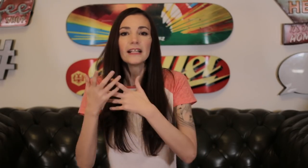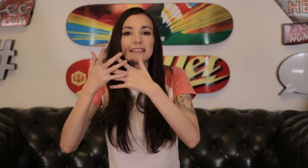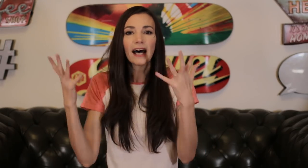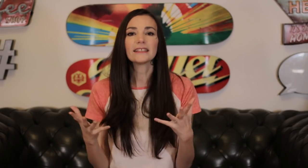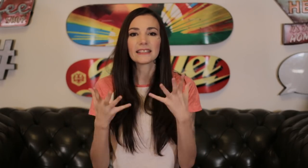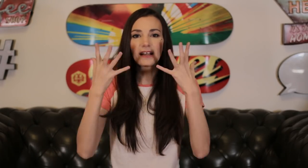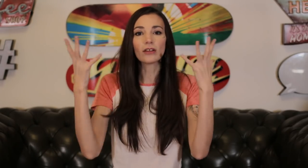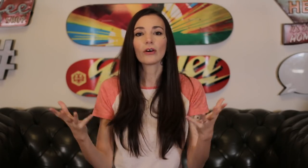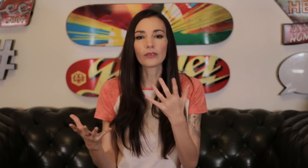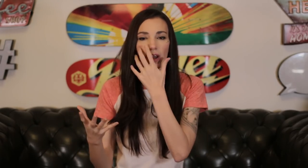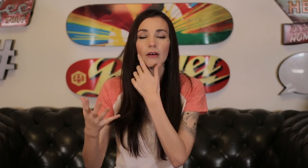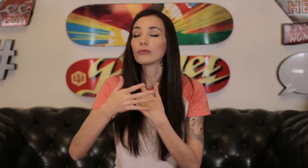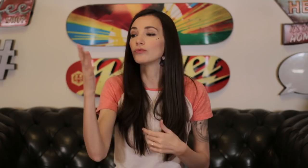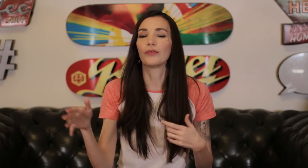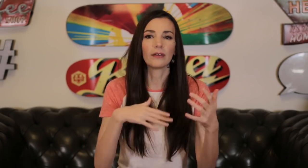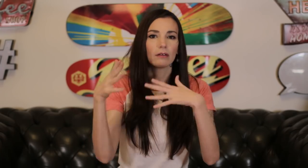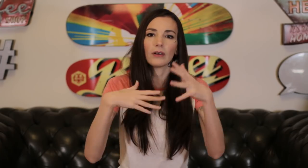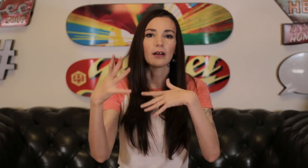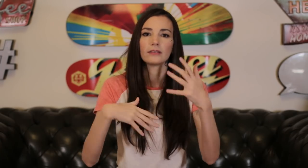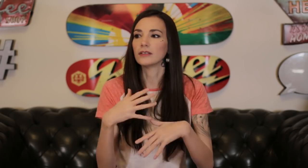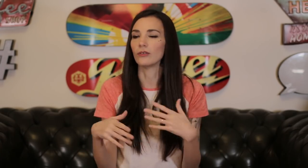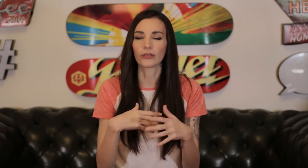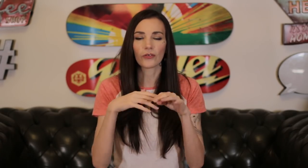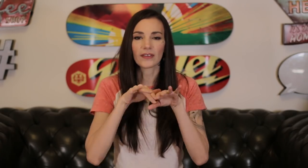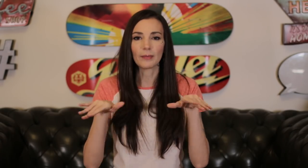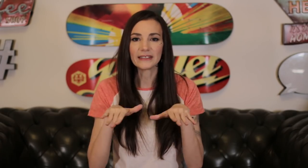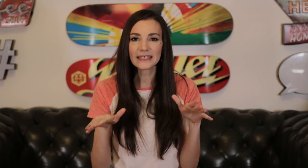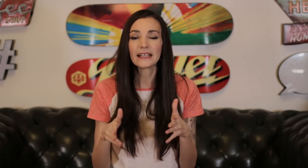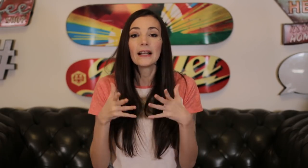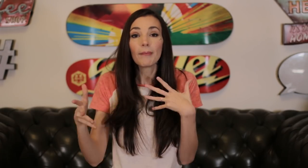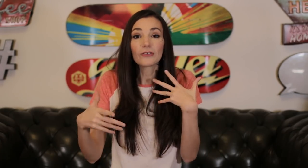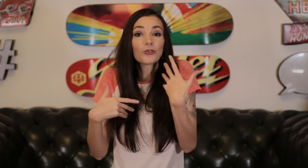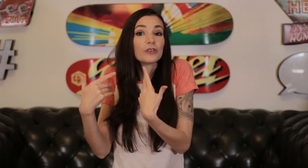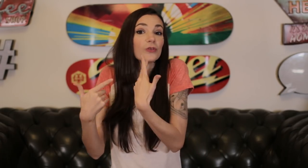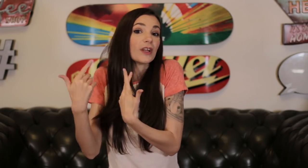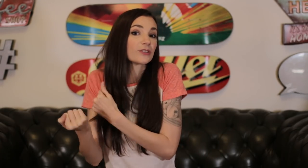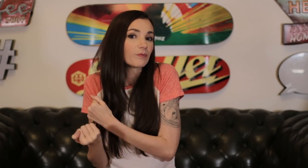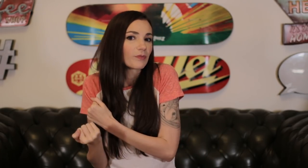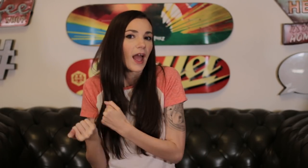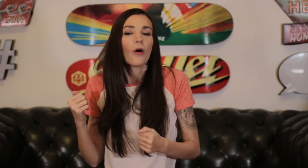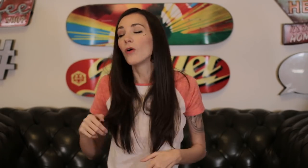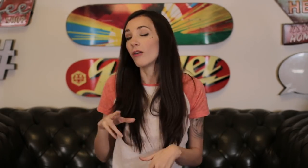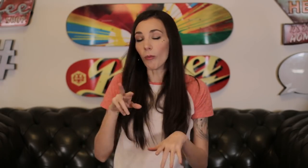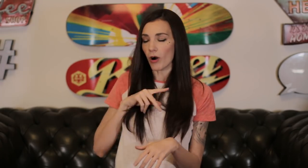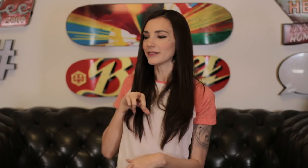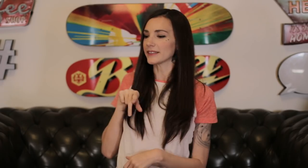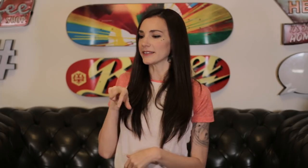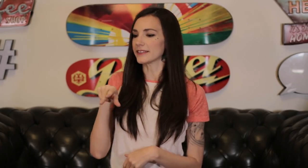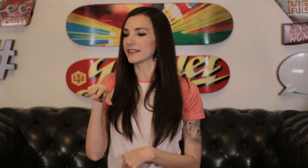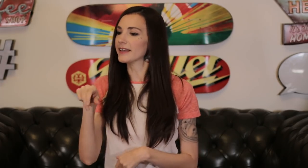Ça, c'est un transfert, je vous le fais, voilà, c'est un transfert très basique, mais je suis devenue l'action. Ou alors moi, tac tac tac tac tac,